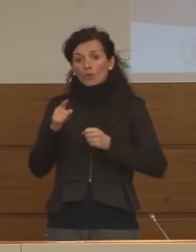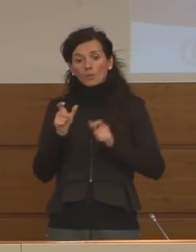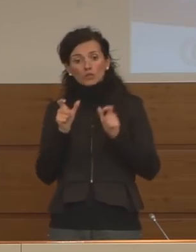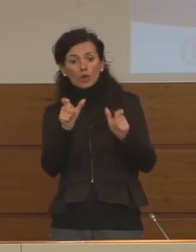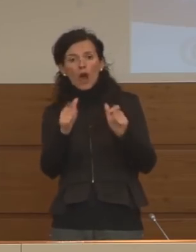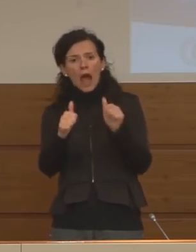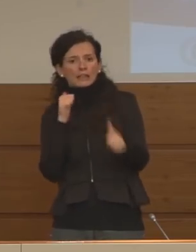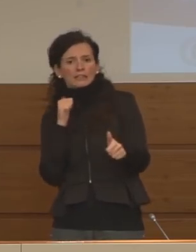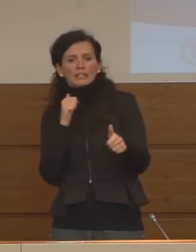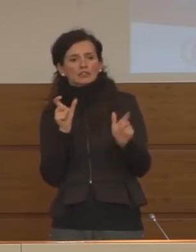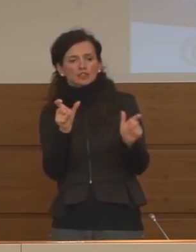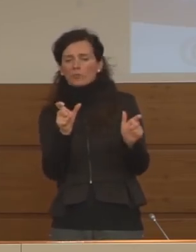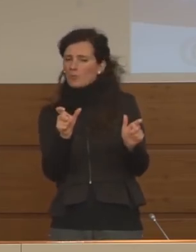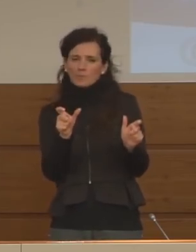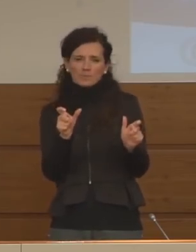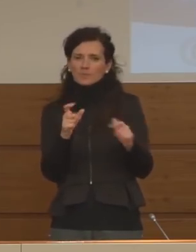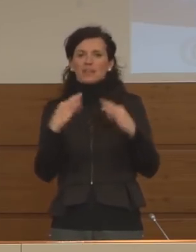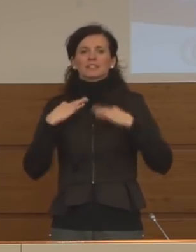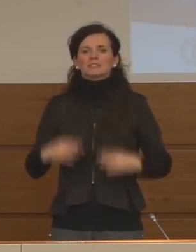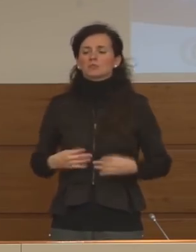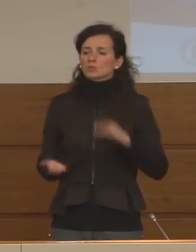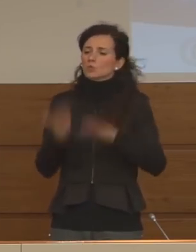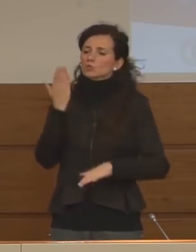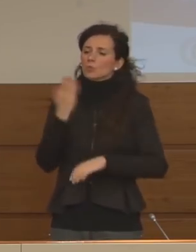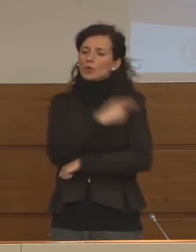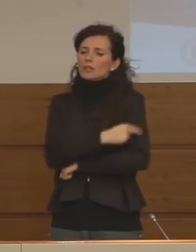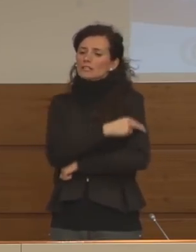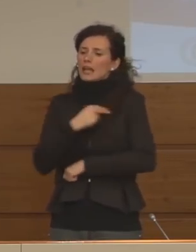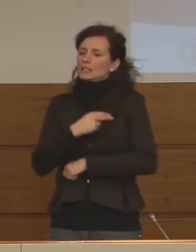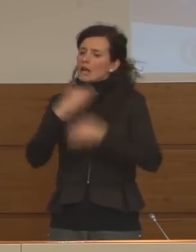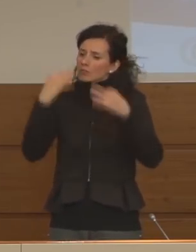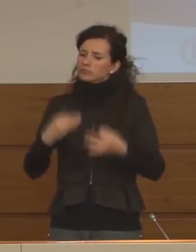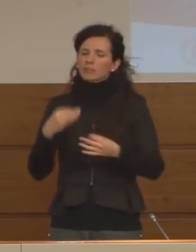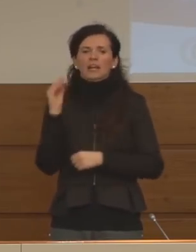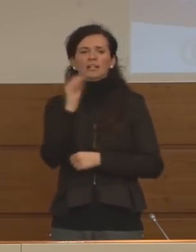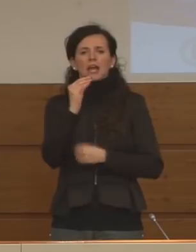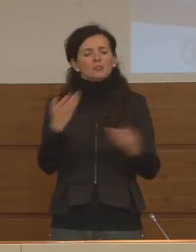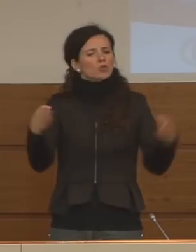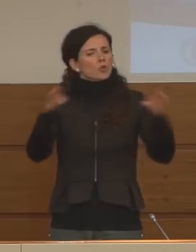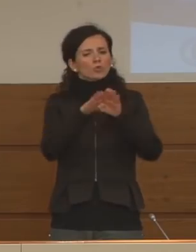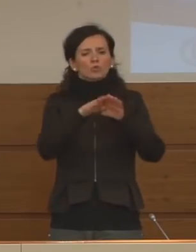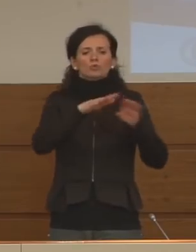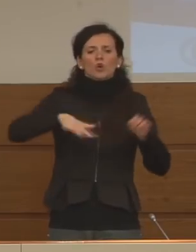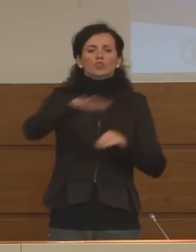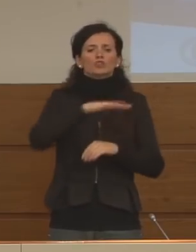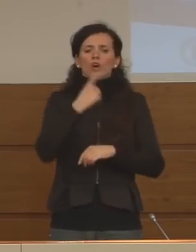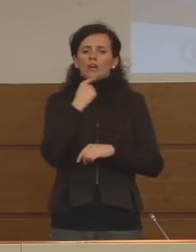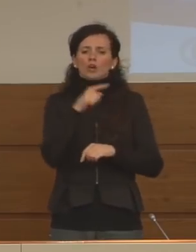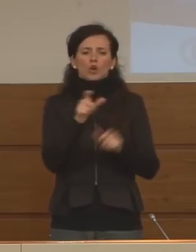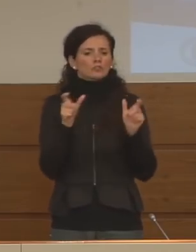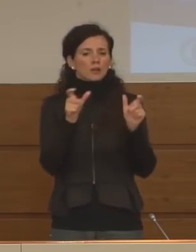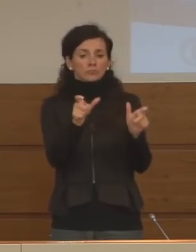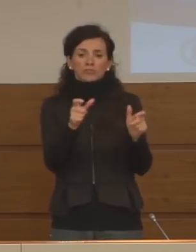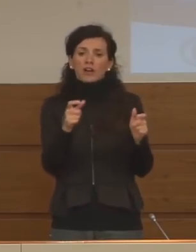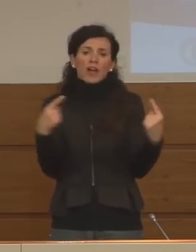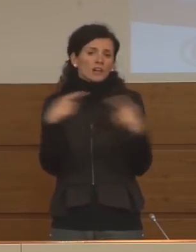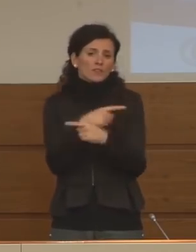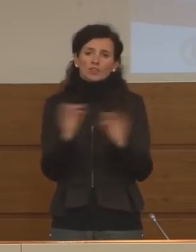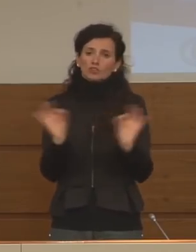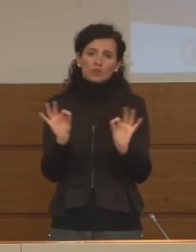l'istituto superiore di sanità chiede una chiusura immediata di una zona rossa e purtroppo non viene